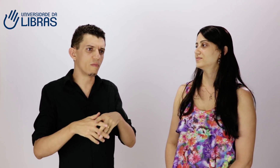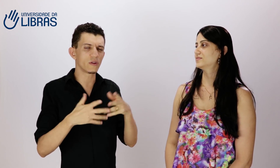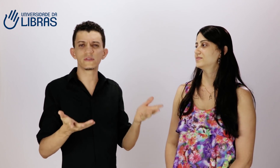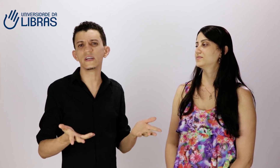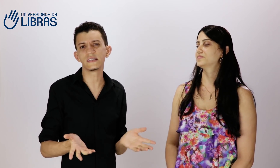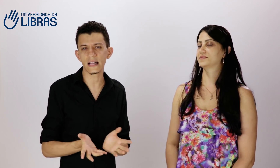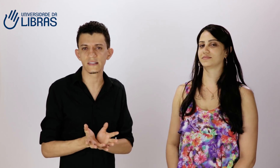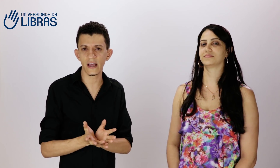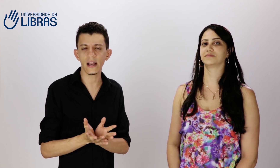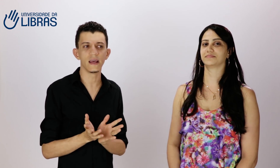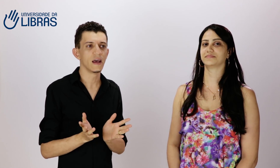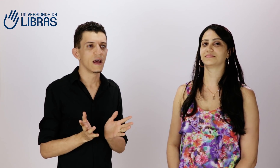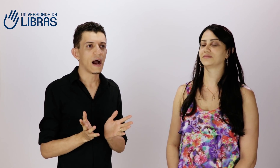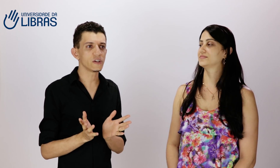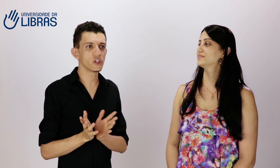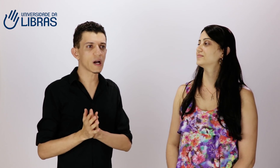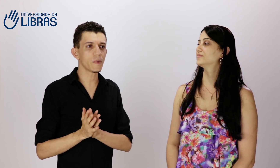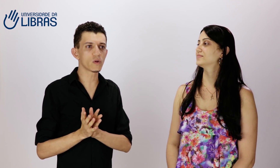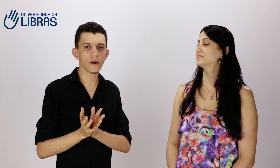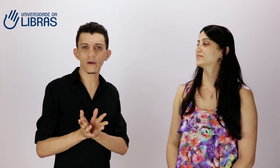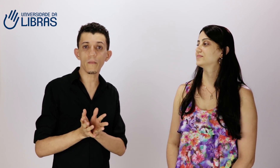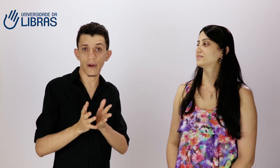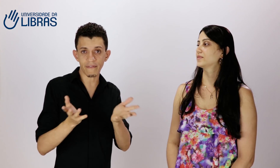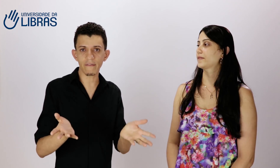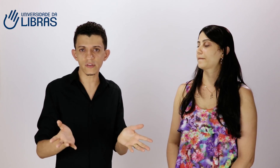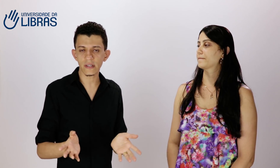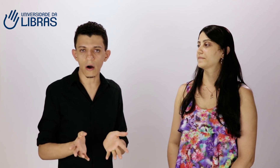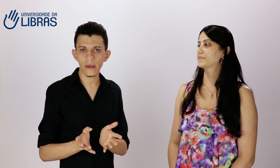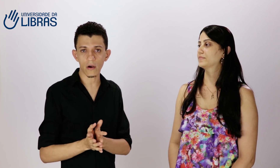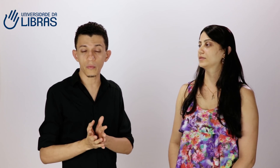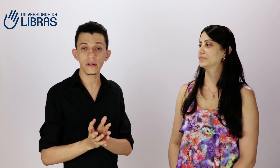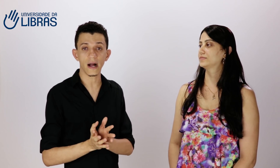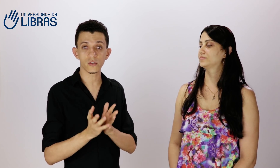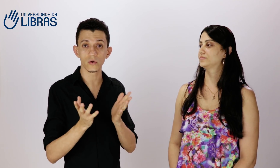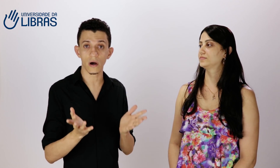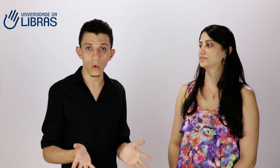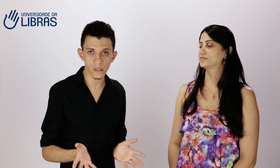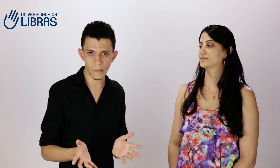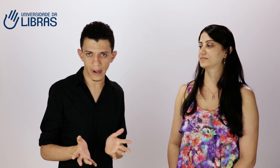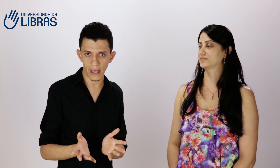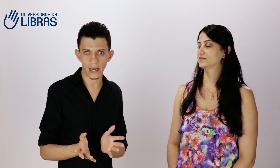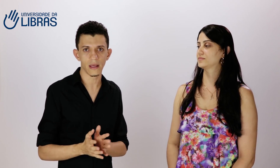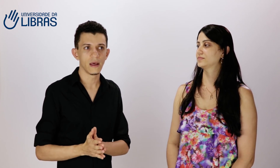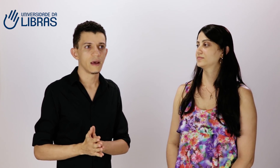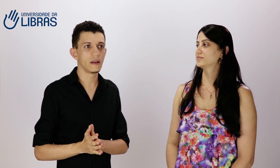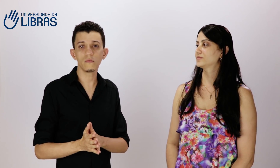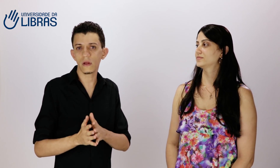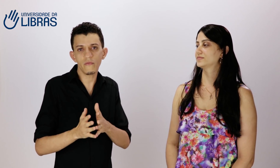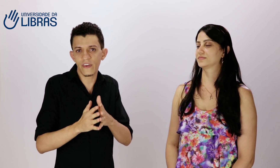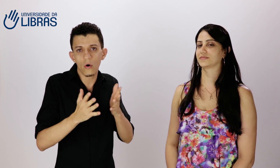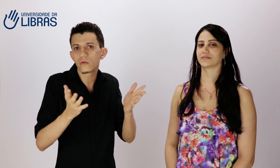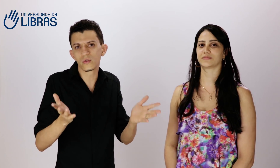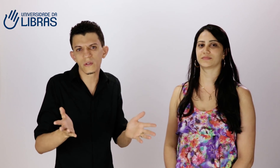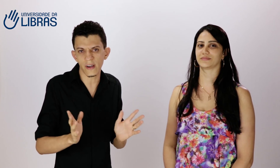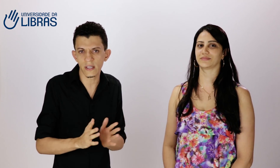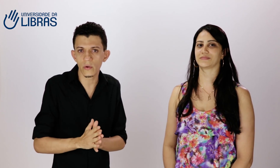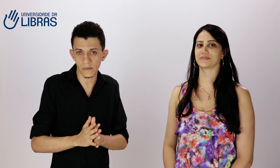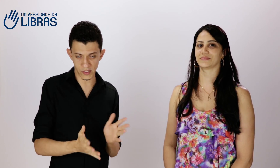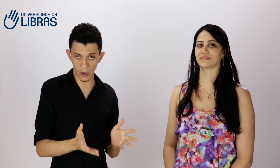muito utilizadas dele, a gente captou aqui um provável sinal que a comunidade surda use para ele. Não vi outros surdos fazendo isso, mas geralmente